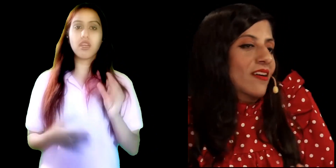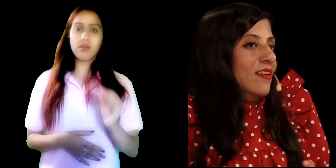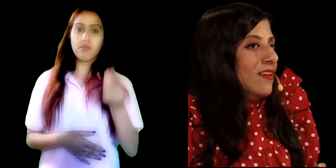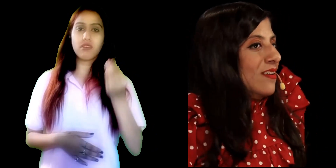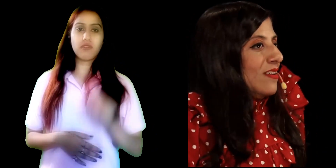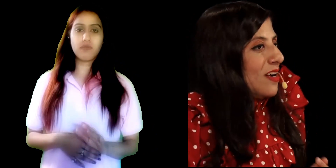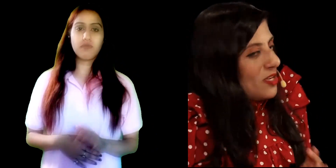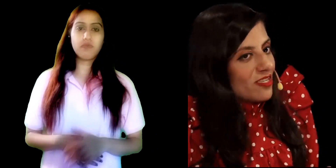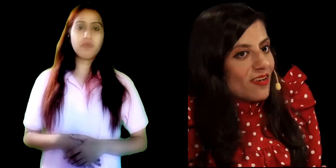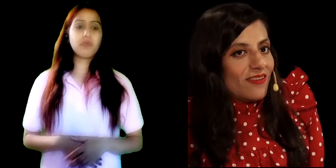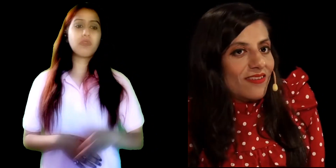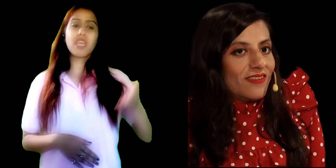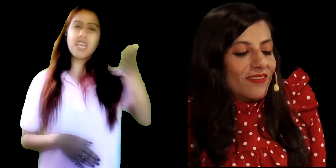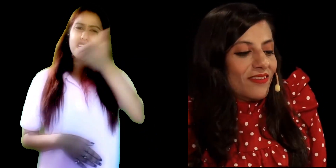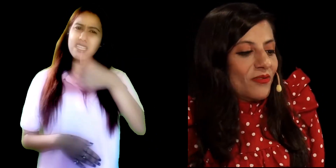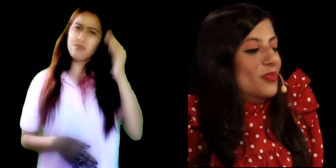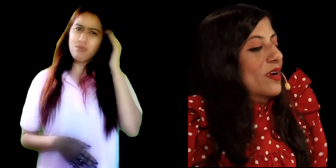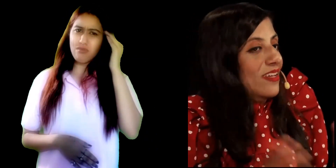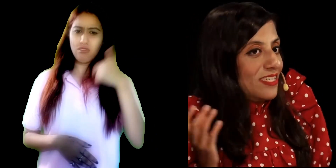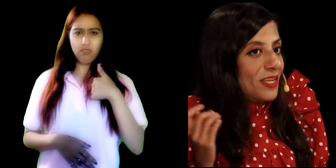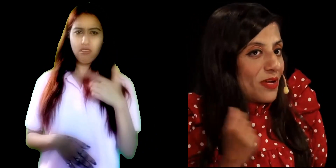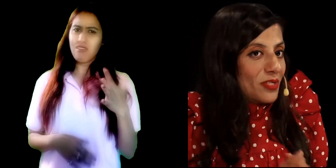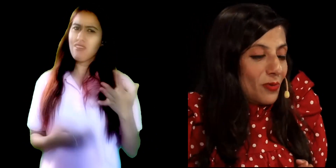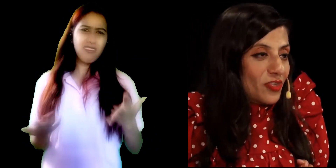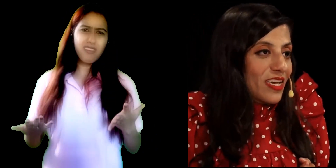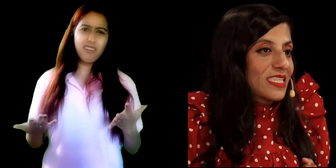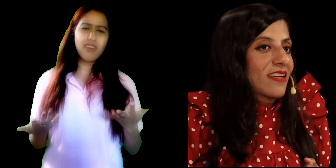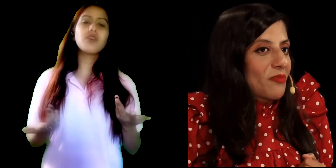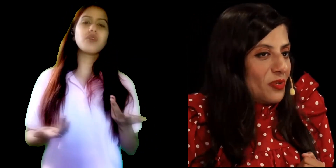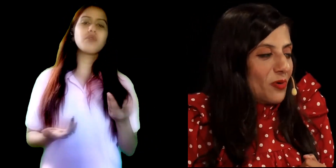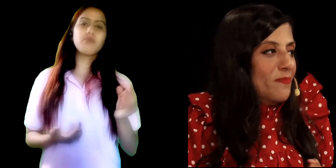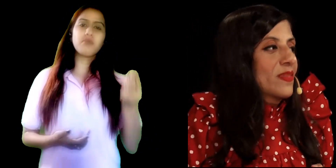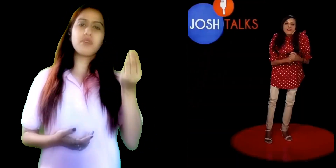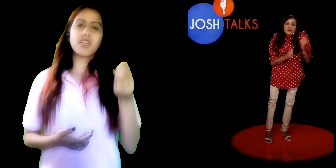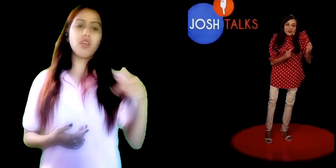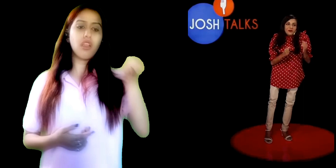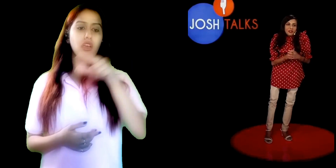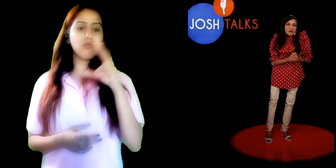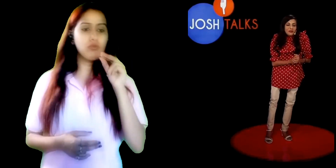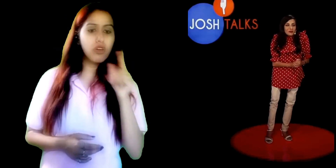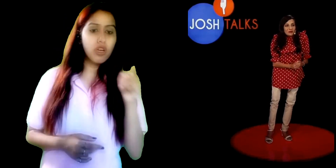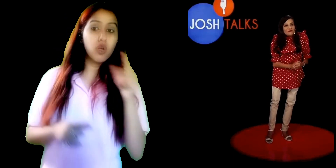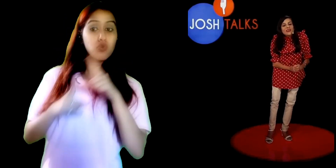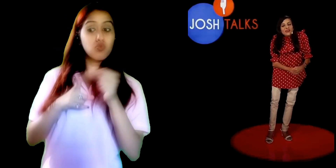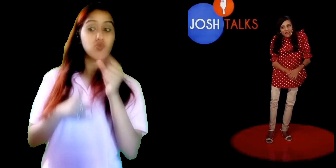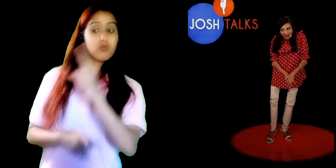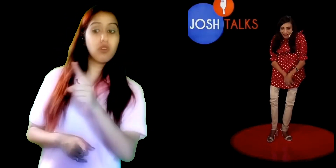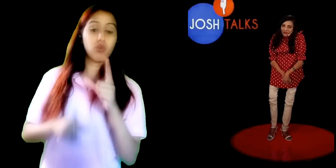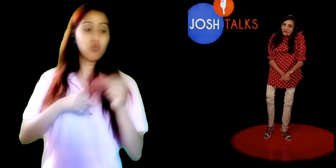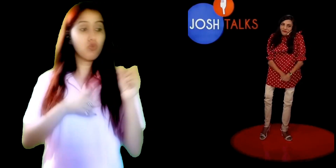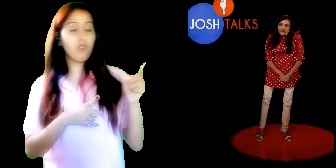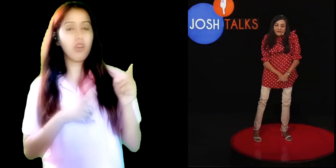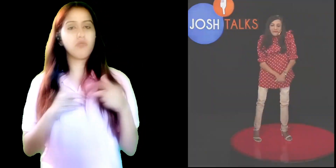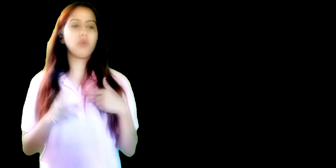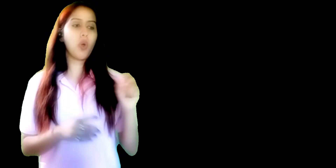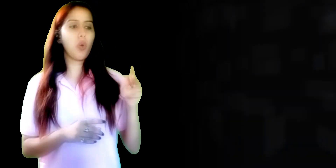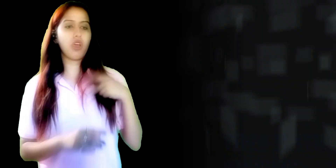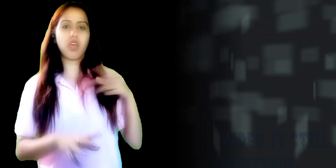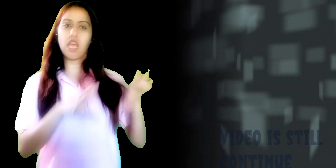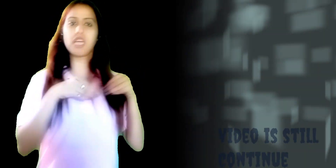मत आओ। दुनिया हमेशा कोई तुम्हारे अच्छे के बारे में सोच रहा है ऐसा कम ही होगा, खुद के बारे में सोचो। थैंक यू।